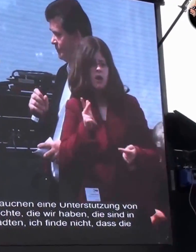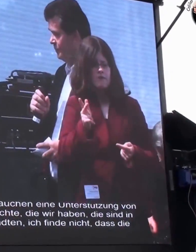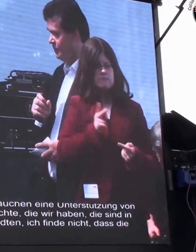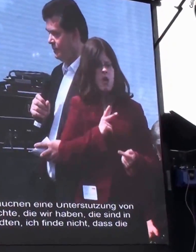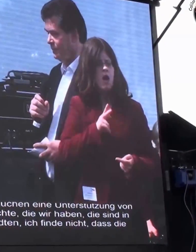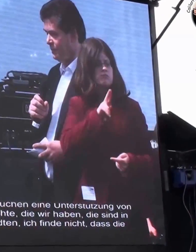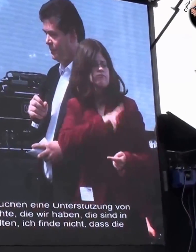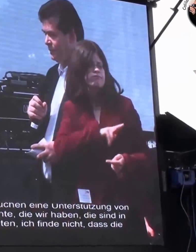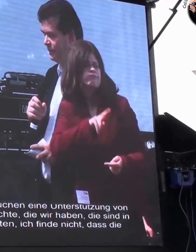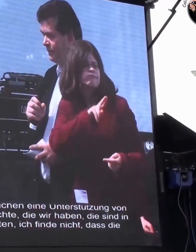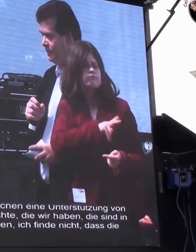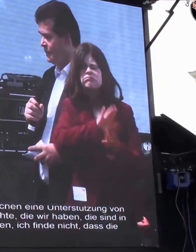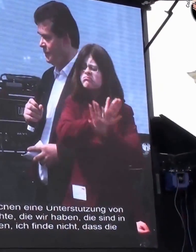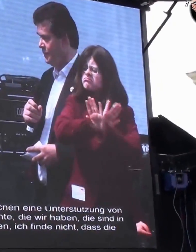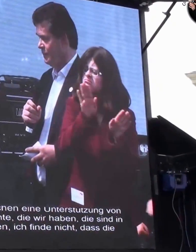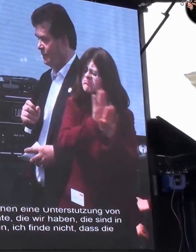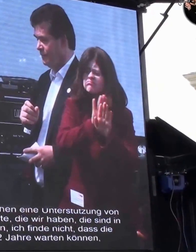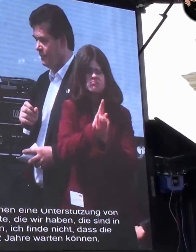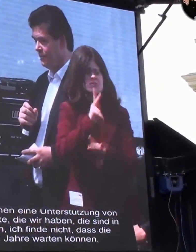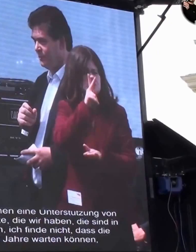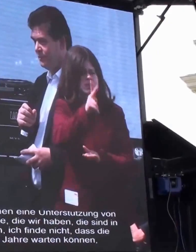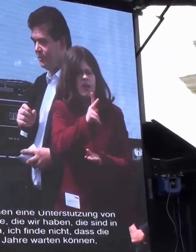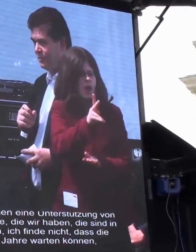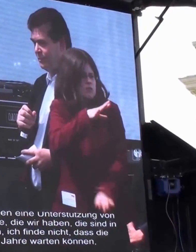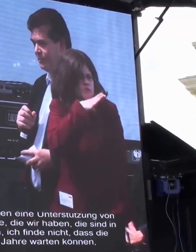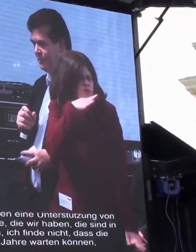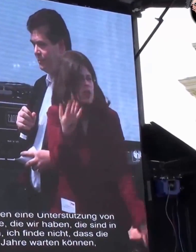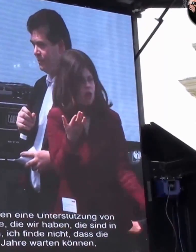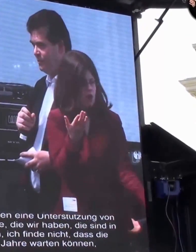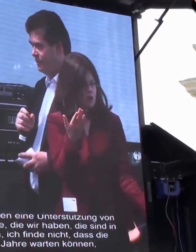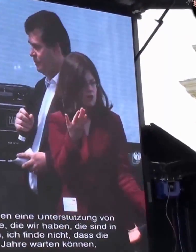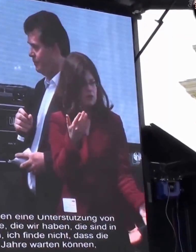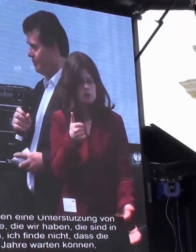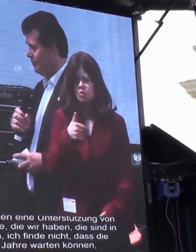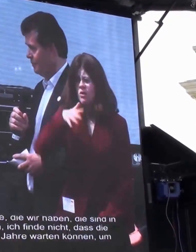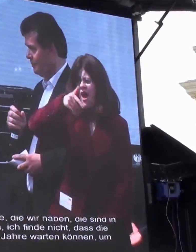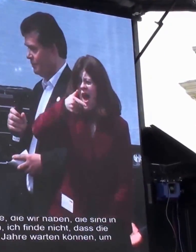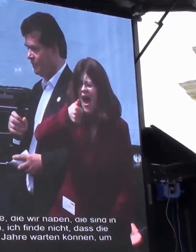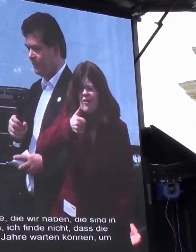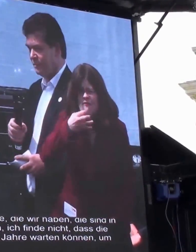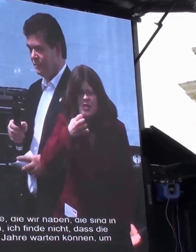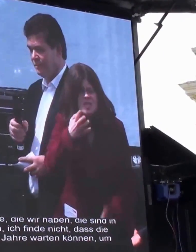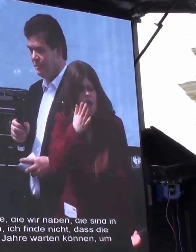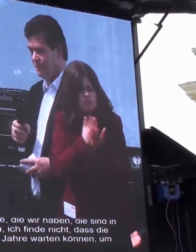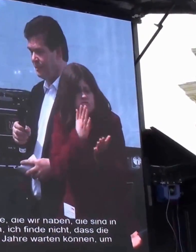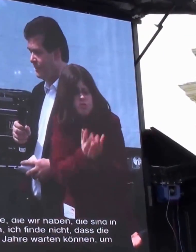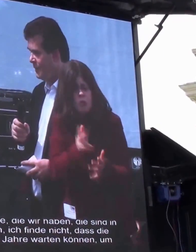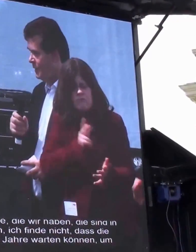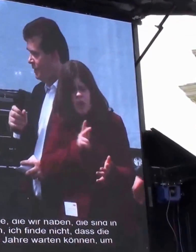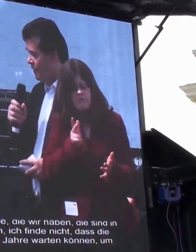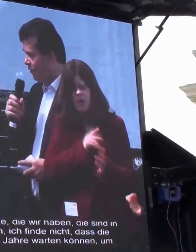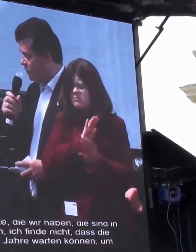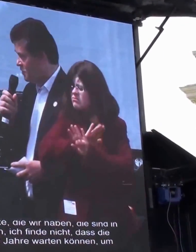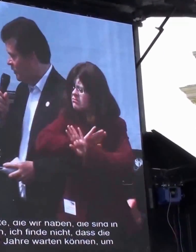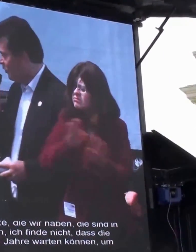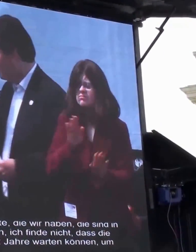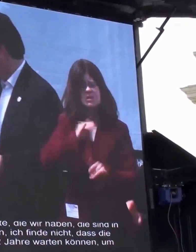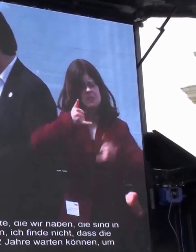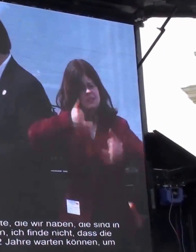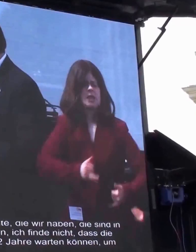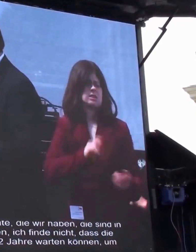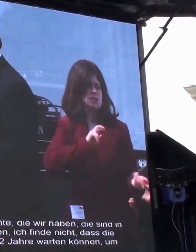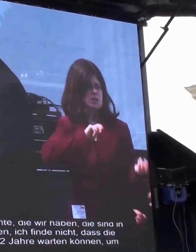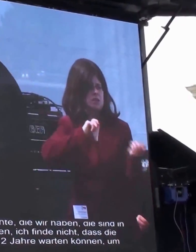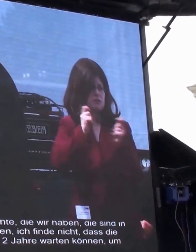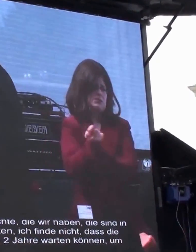Sachen umzusetzen. Und ich finde, 41 Jahre oder auch jetzt 15 ist lang genug und wir müssen es jetzt umsetzen. Und das Mikro gebe